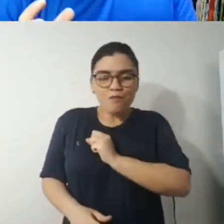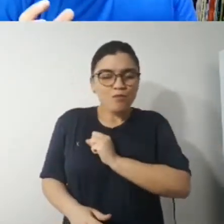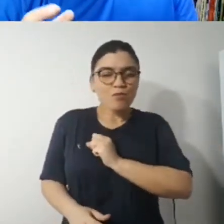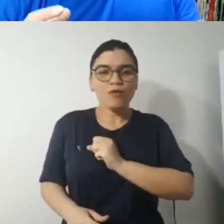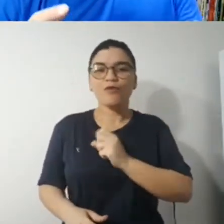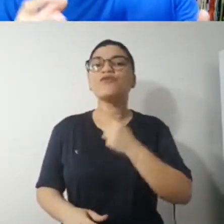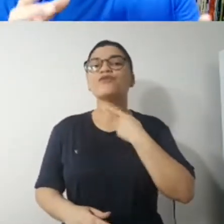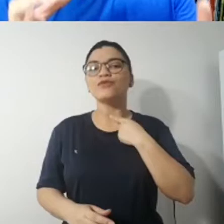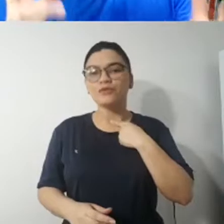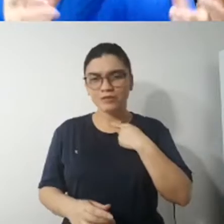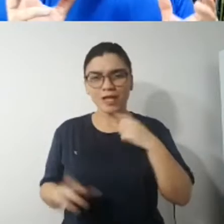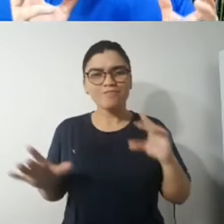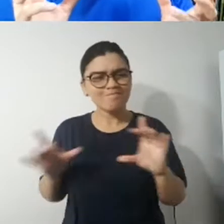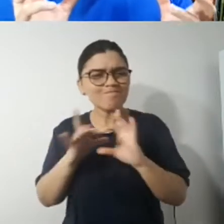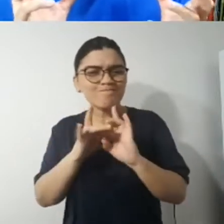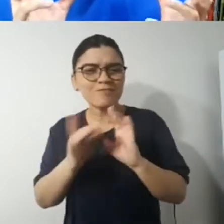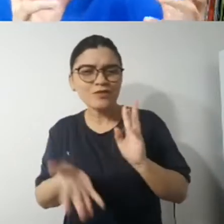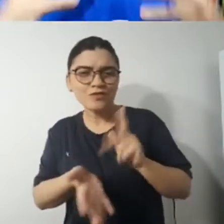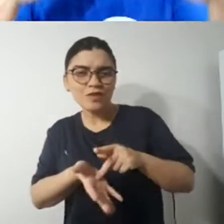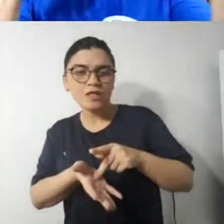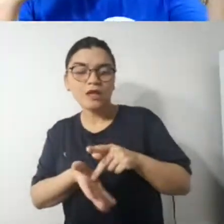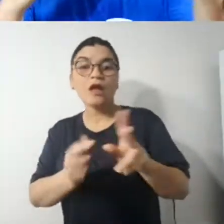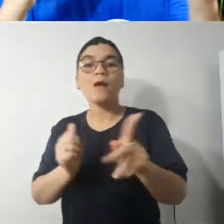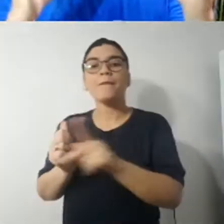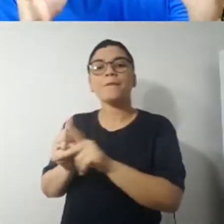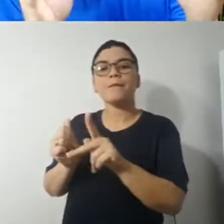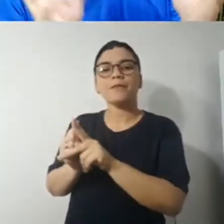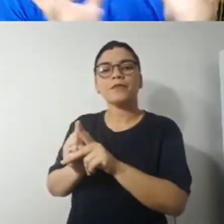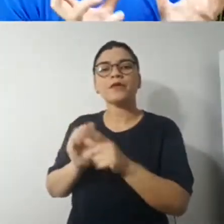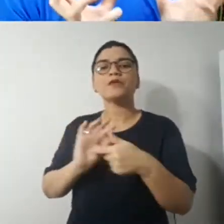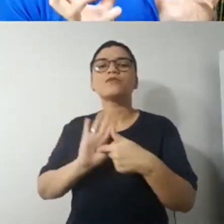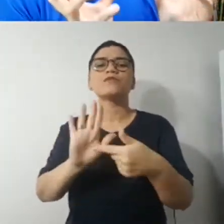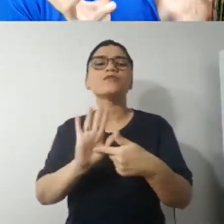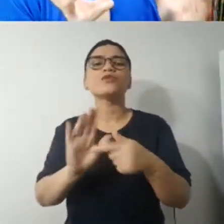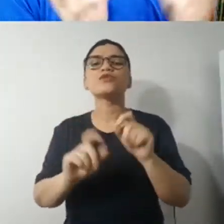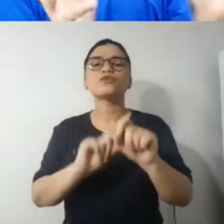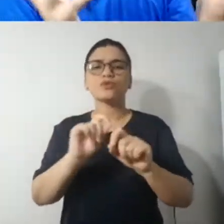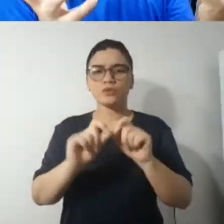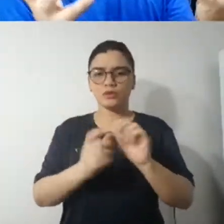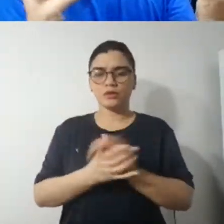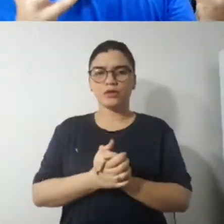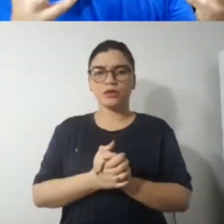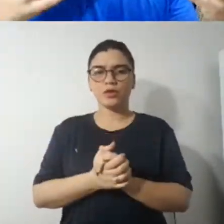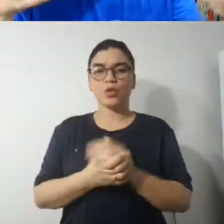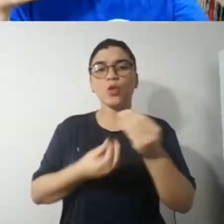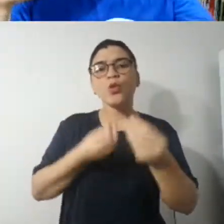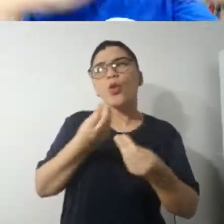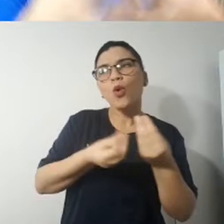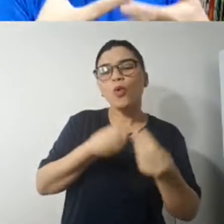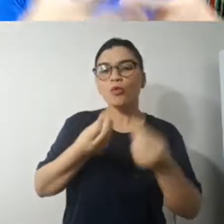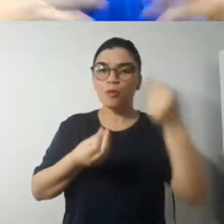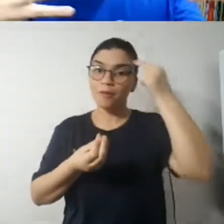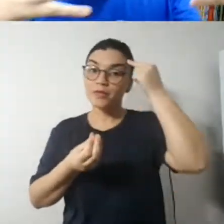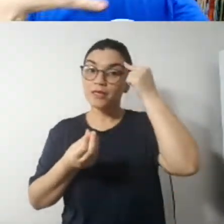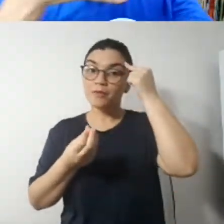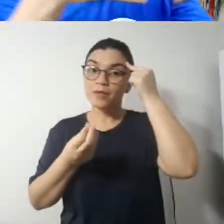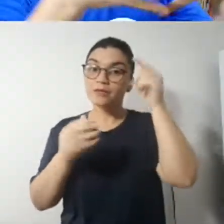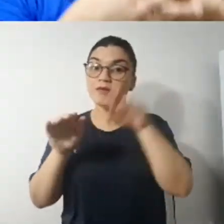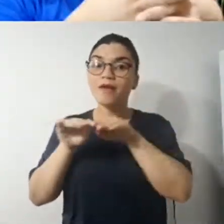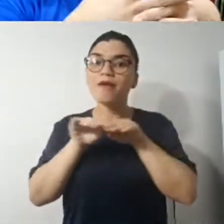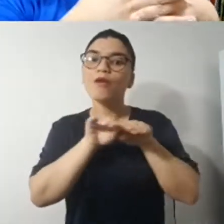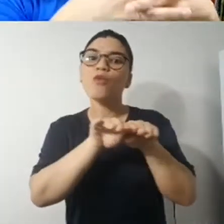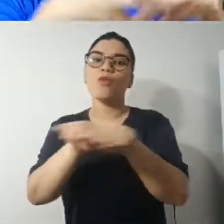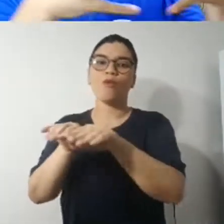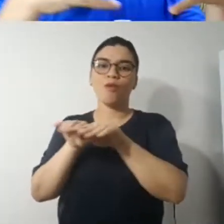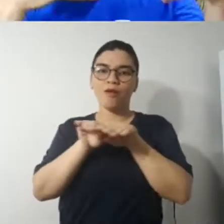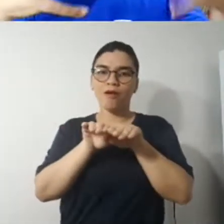vai desenvolver os modos de pensar que devem estar equivalentes, que devem estar iguais,